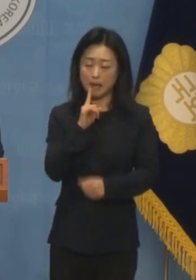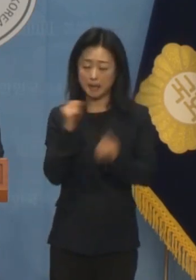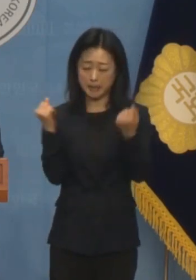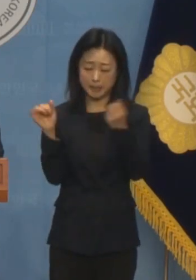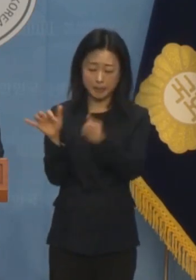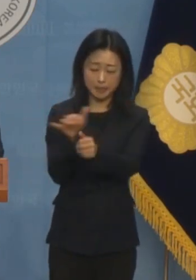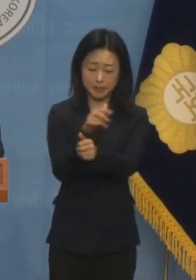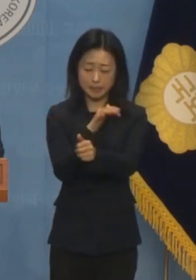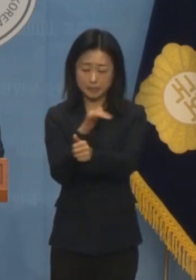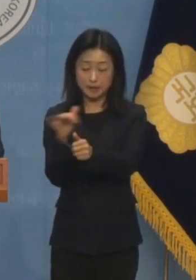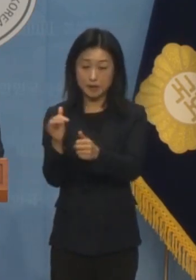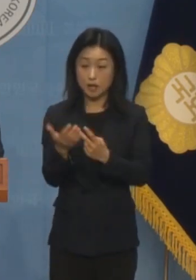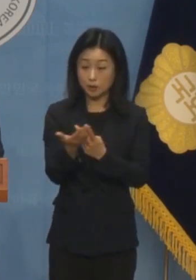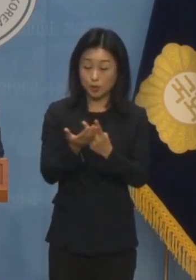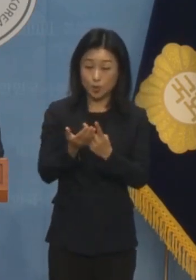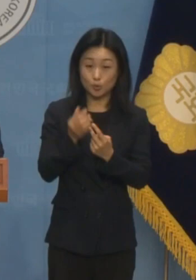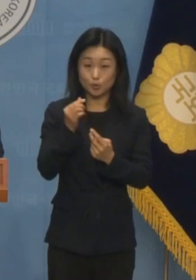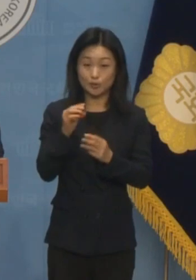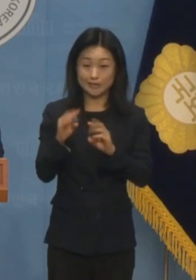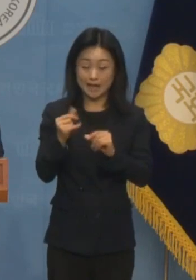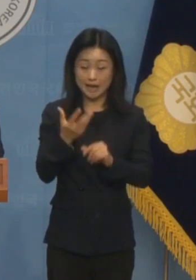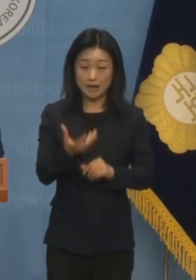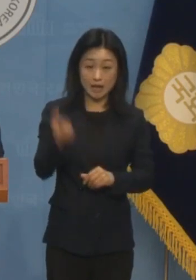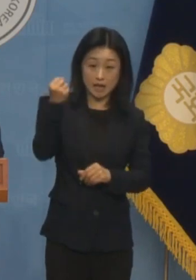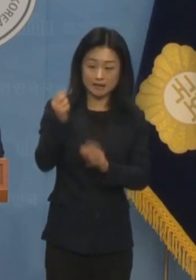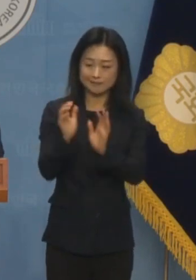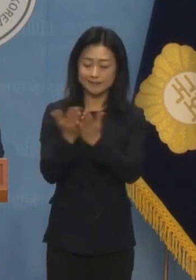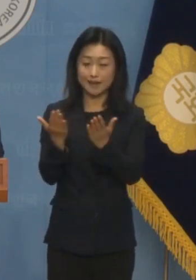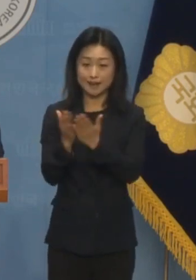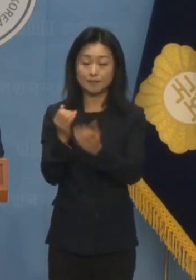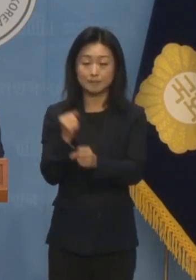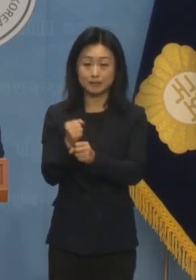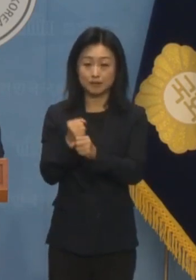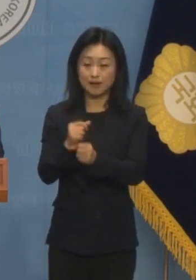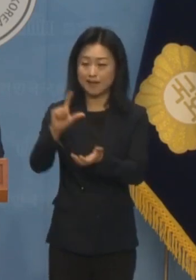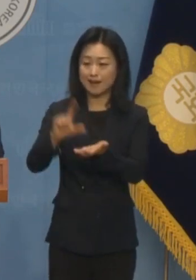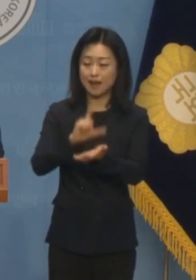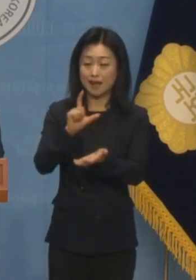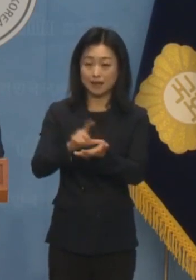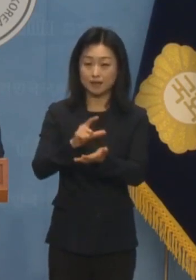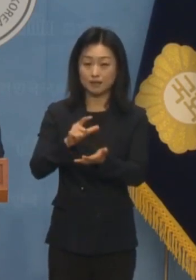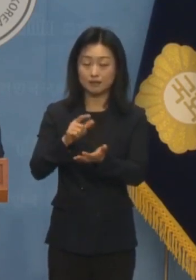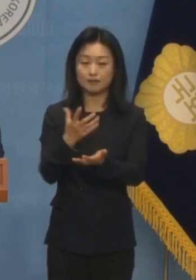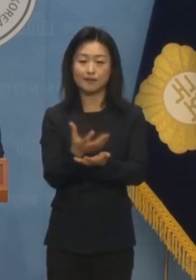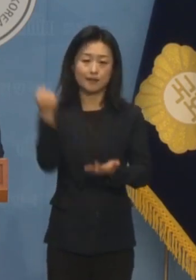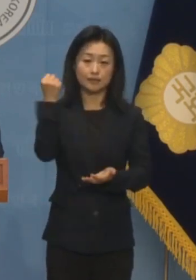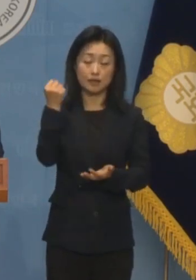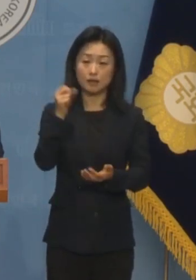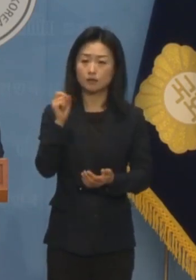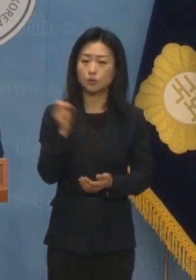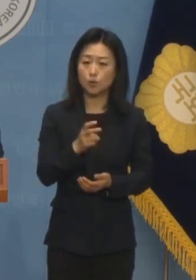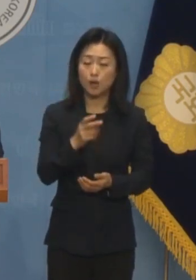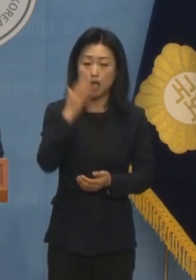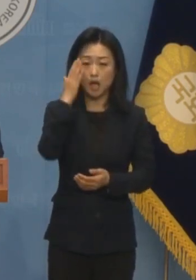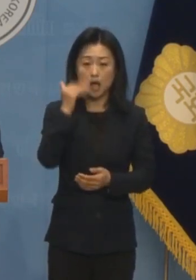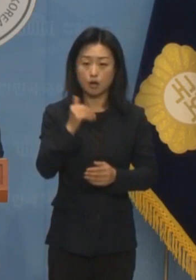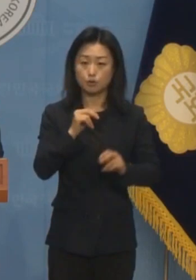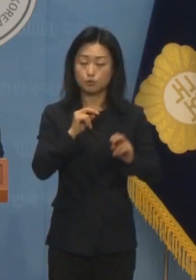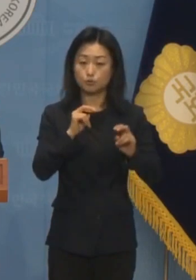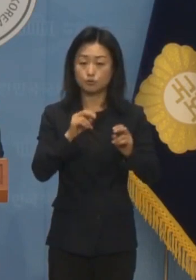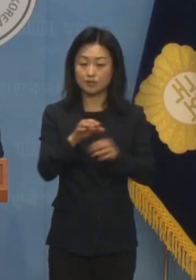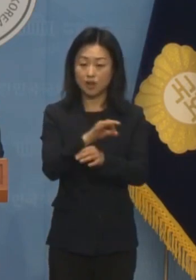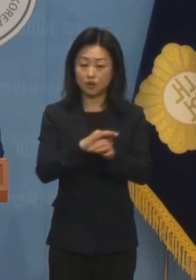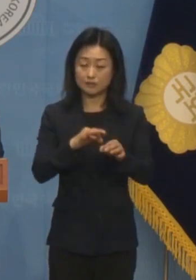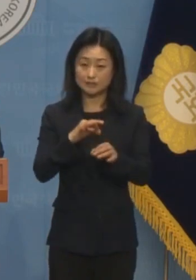주장하는 교과서 제작 라인 경영권 강탈 시도 최근엔 한국 경제 침탈의